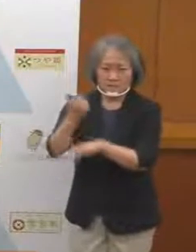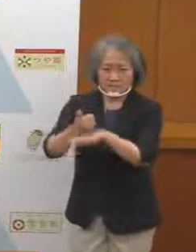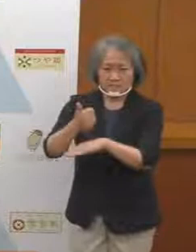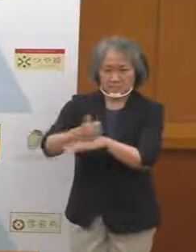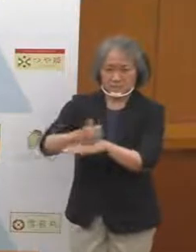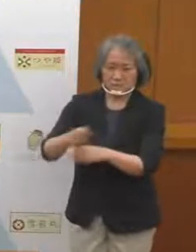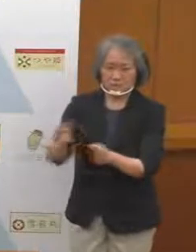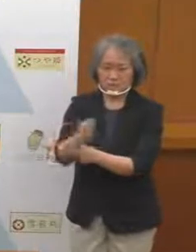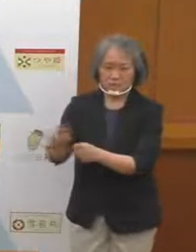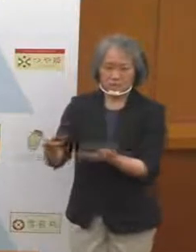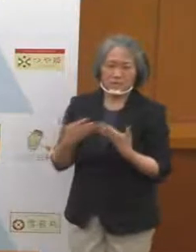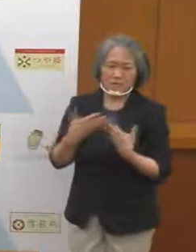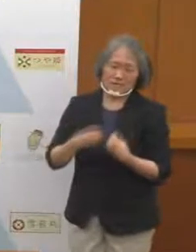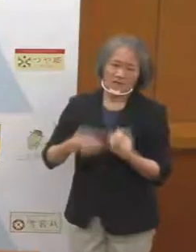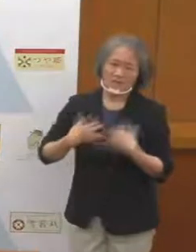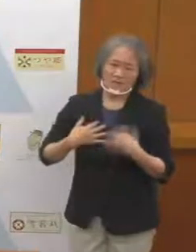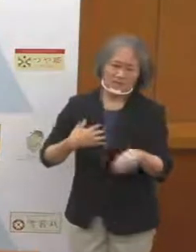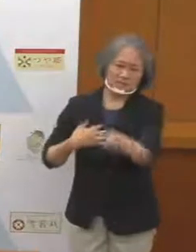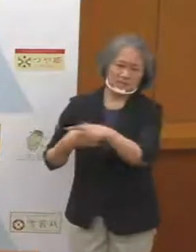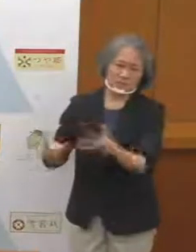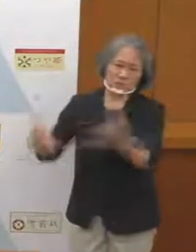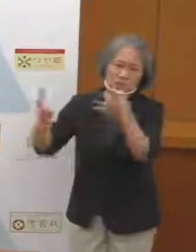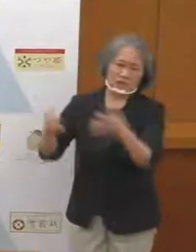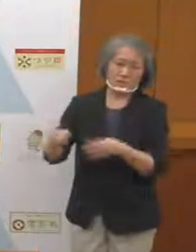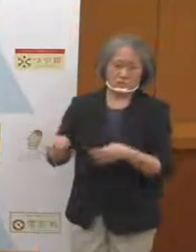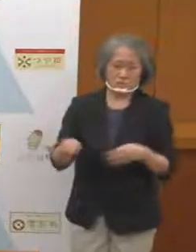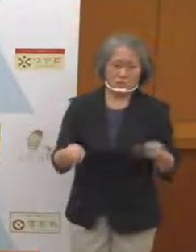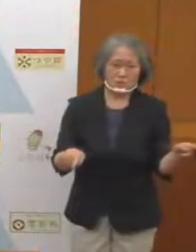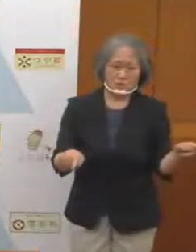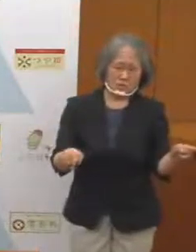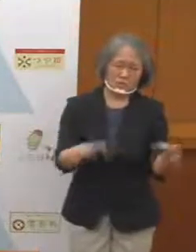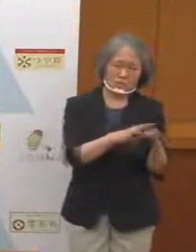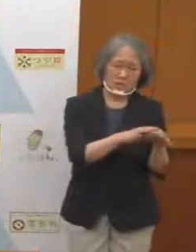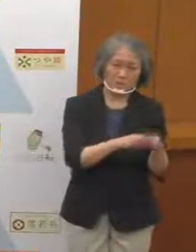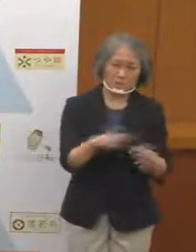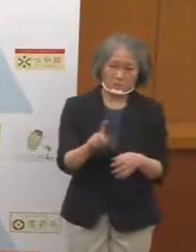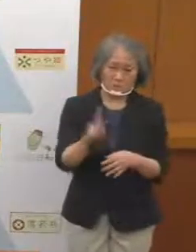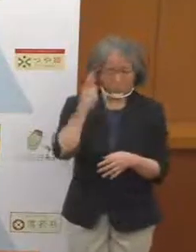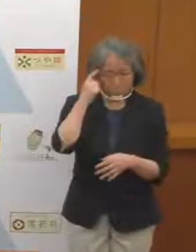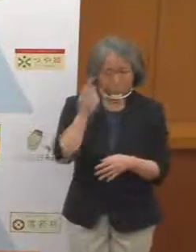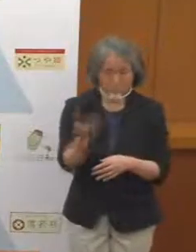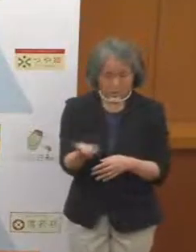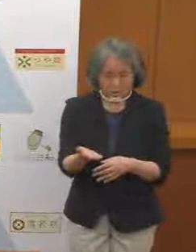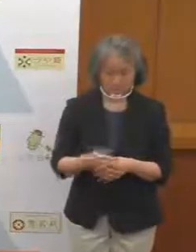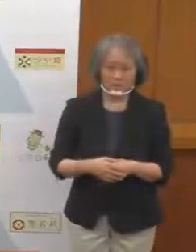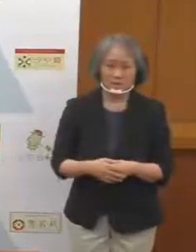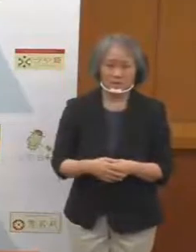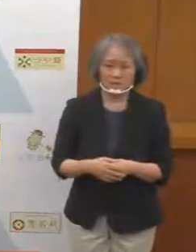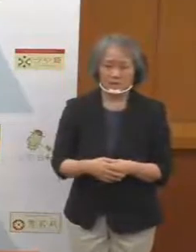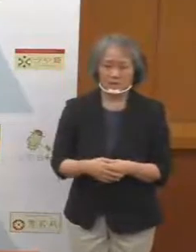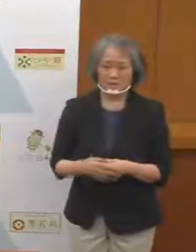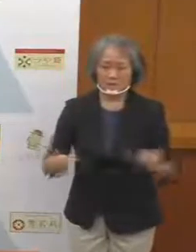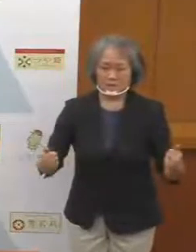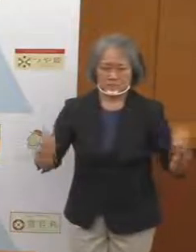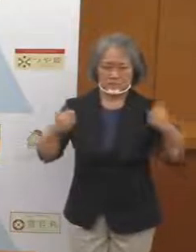んですけれども家自身はその点については同6ように幸を考えていらっしゃるのかなんか項対立が深まったという風にちょっと鼻